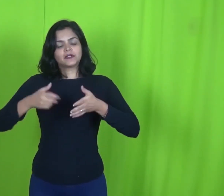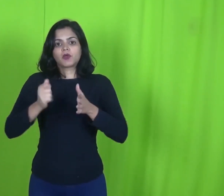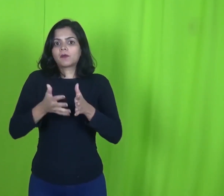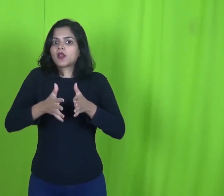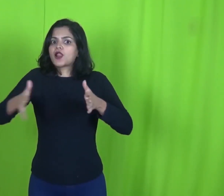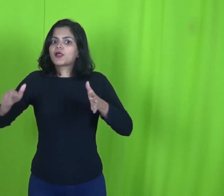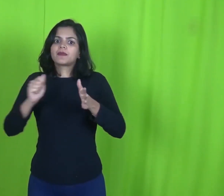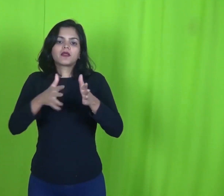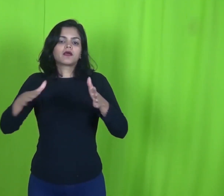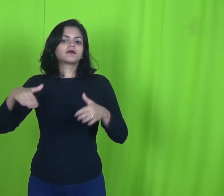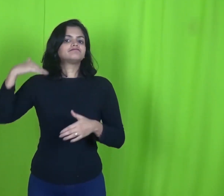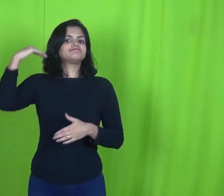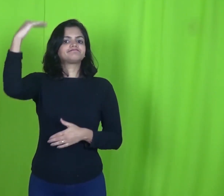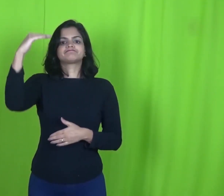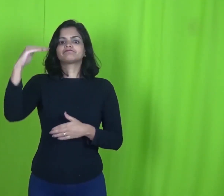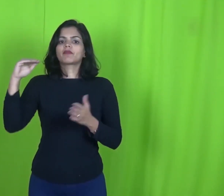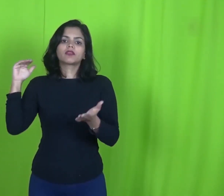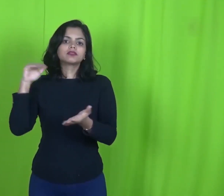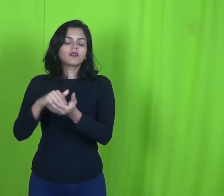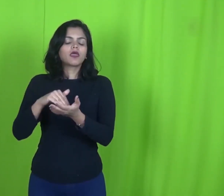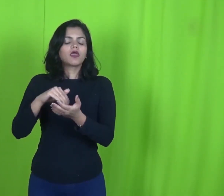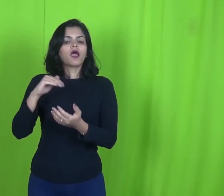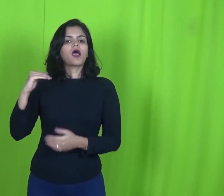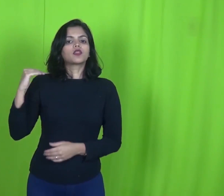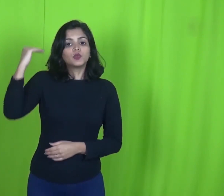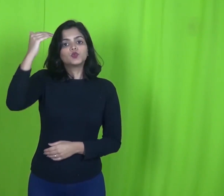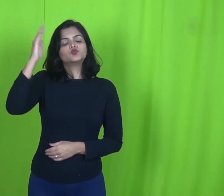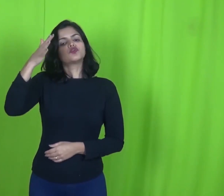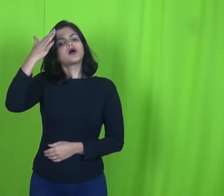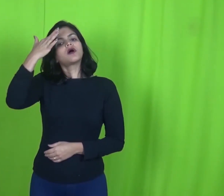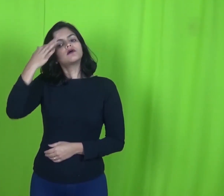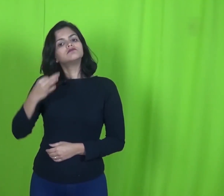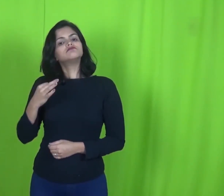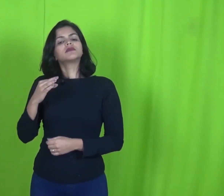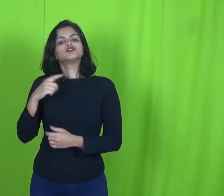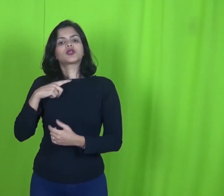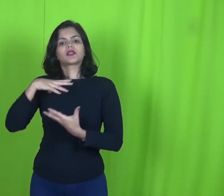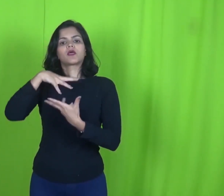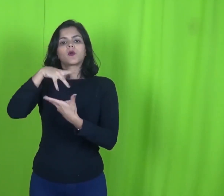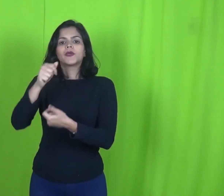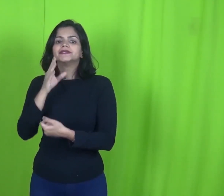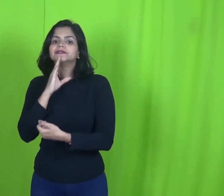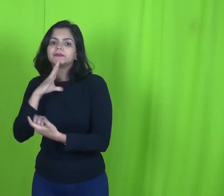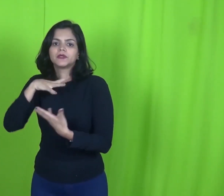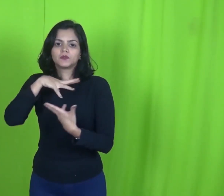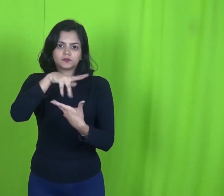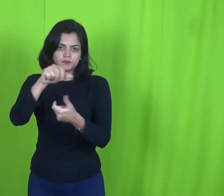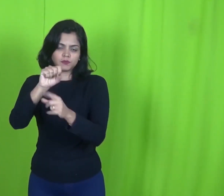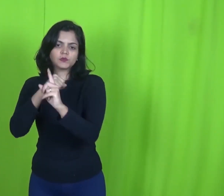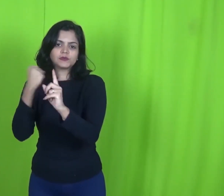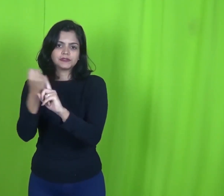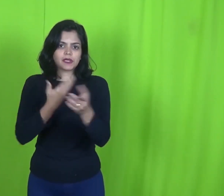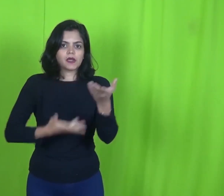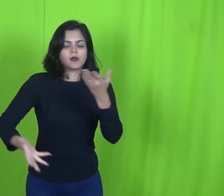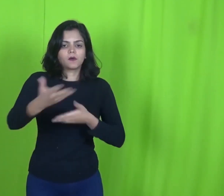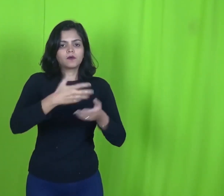seu vocabulário. Até adulto, quando é capaz de compreender o mundo, a sociedade, através